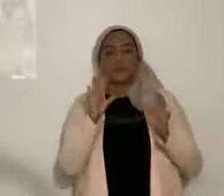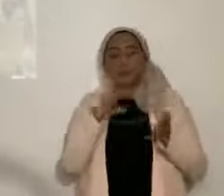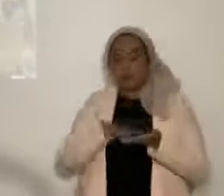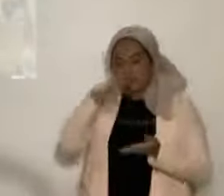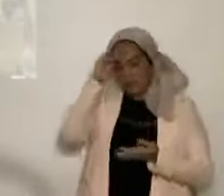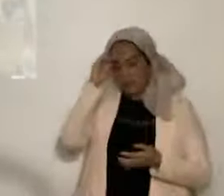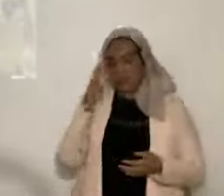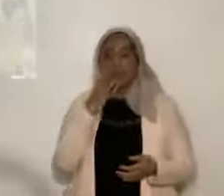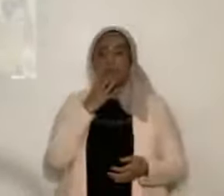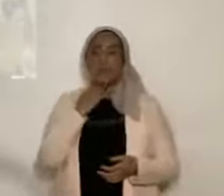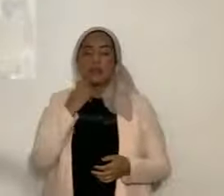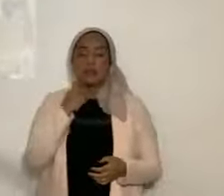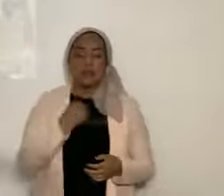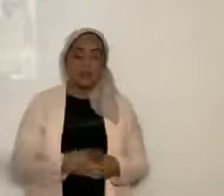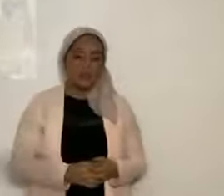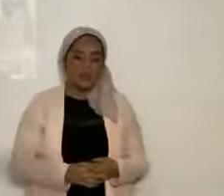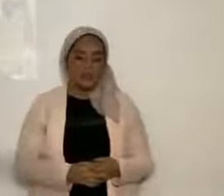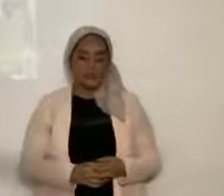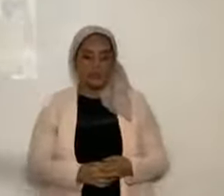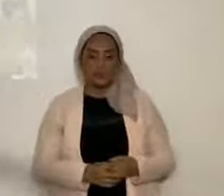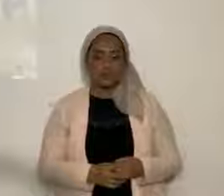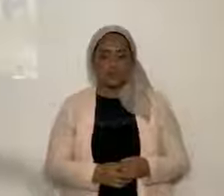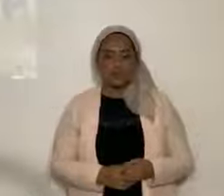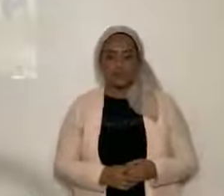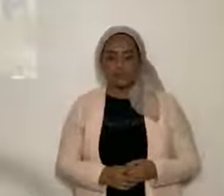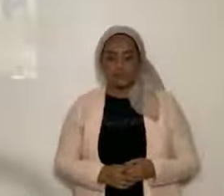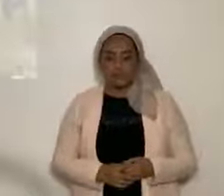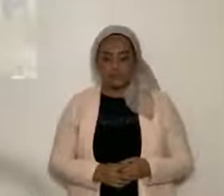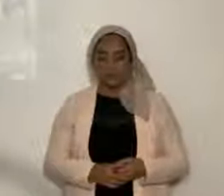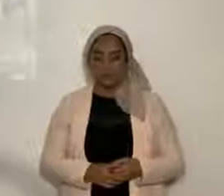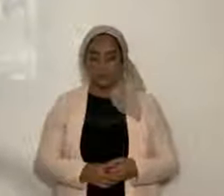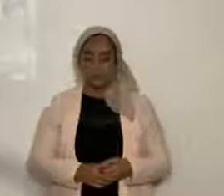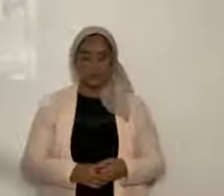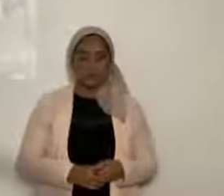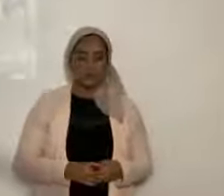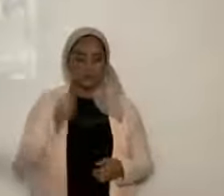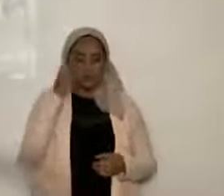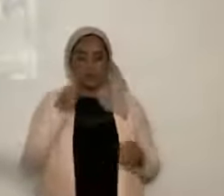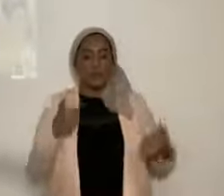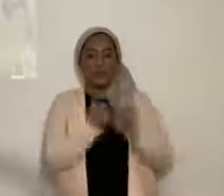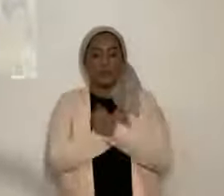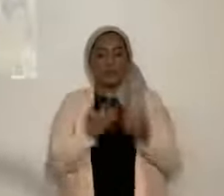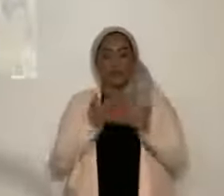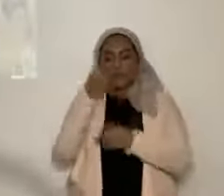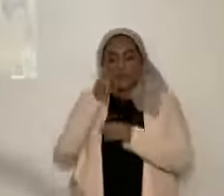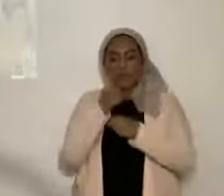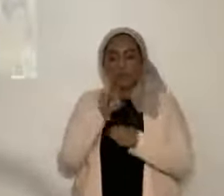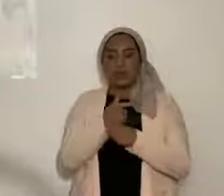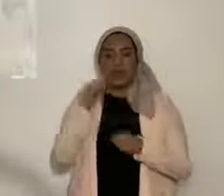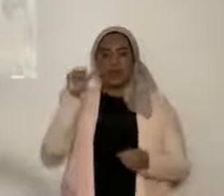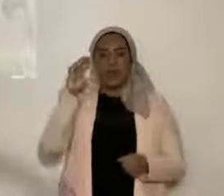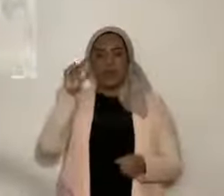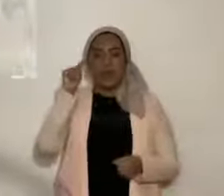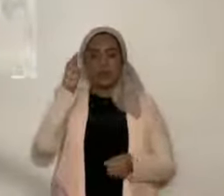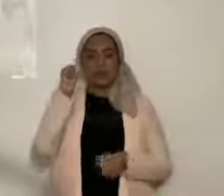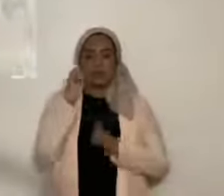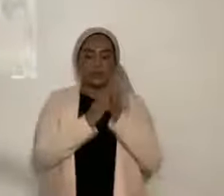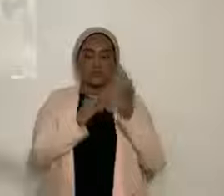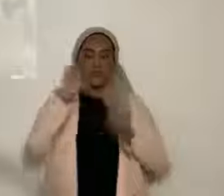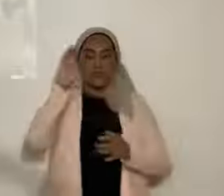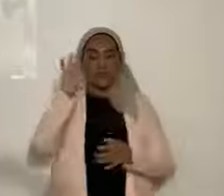aprender hebreamente, judíamente, para que se entienda, ¿verdad? Por amor a los nuevecitos. Hechos 9,